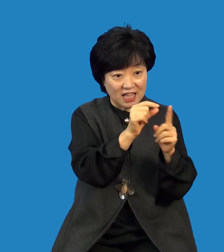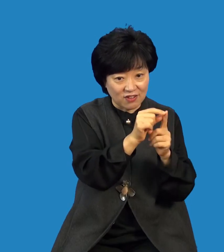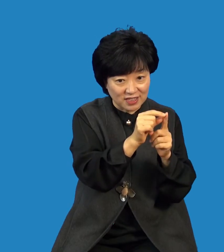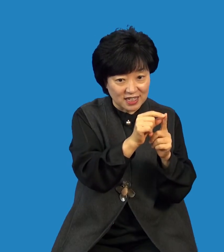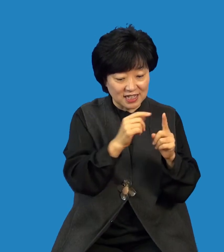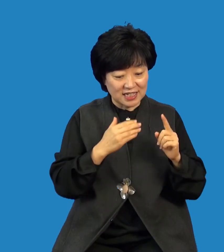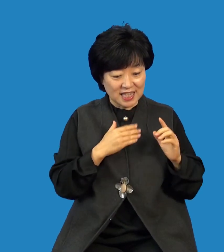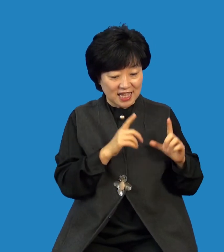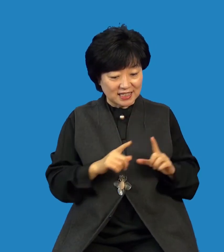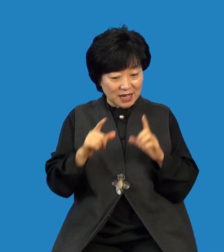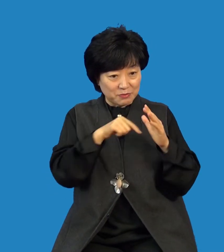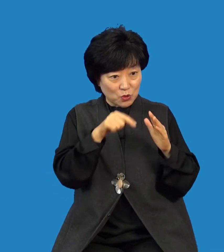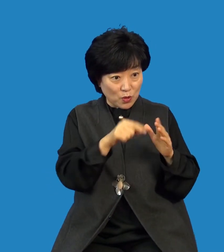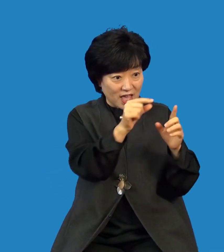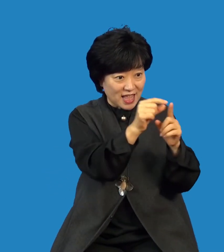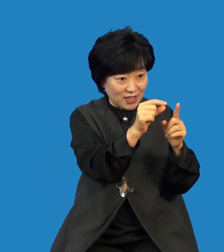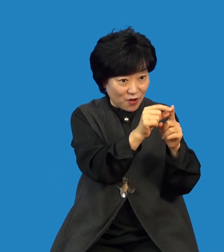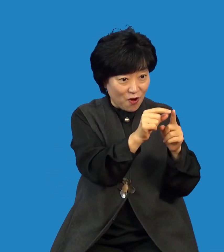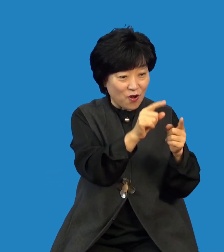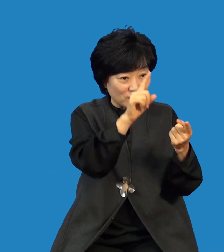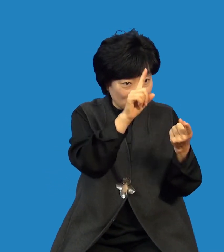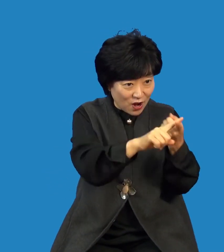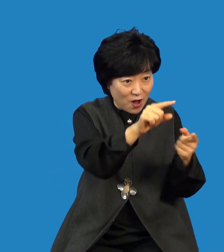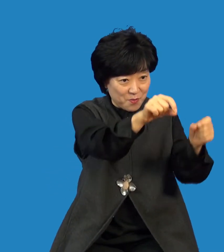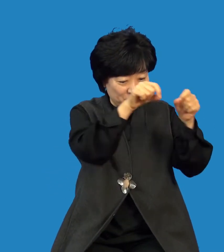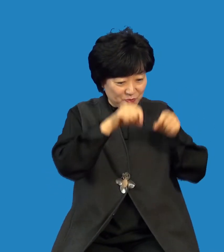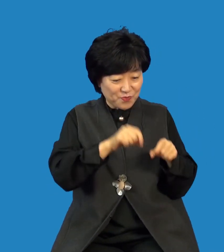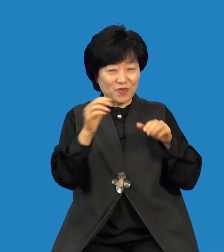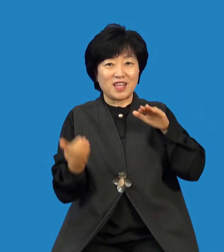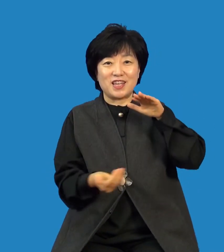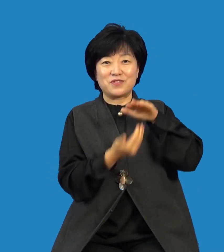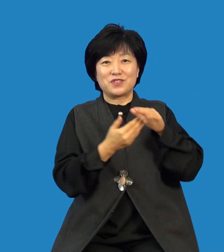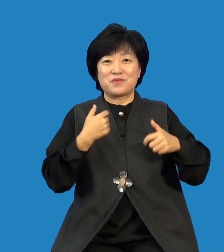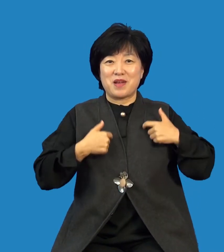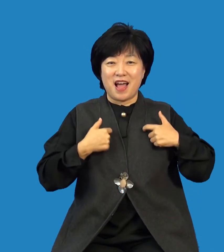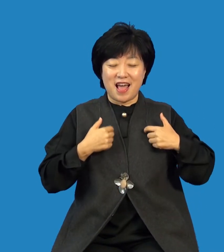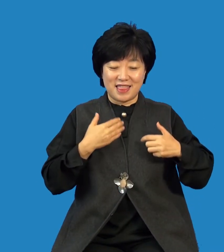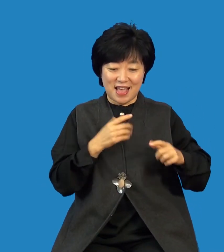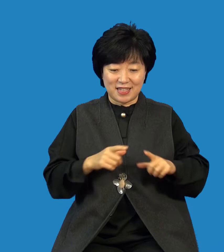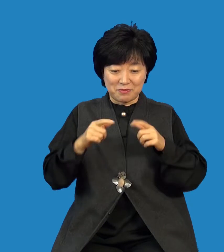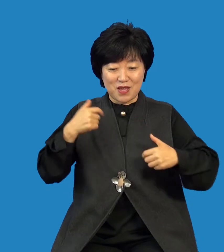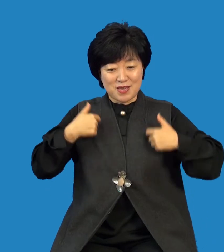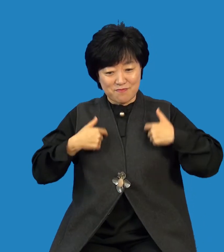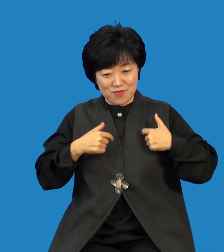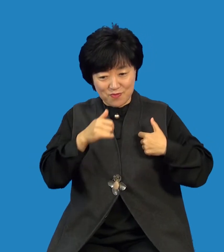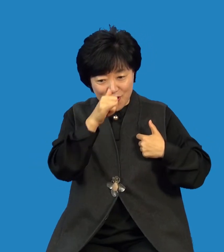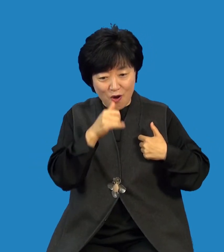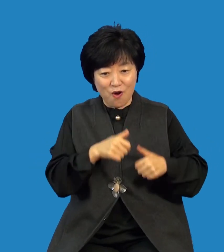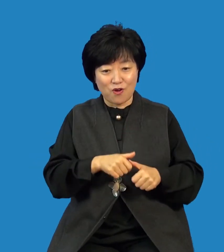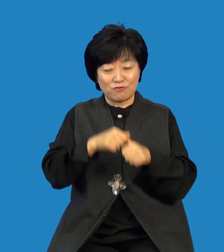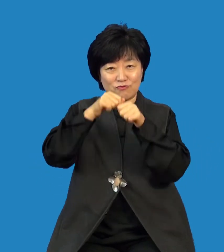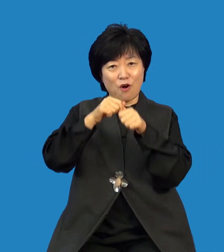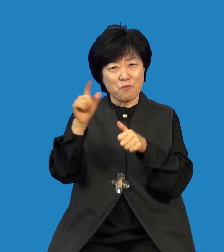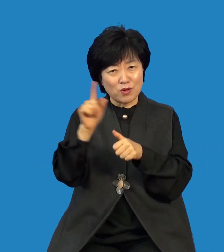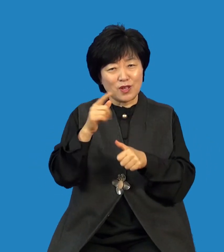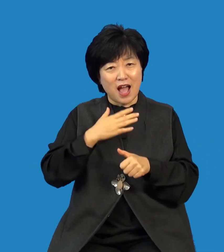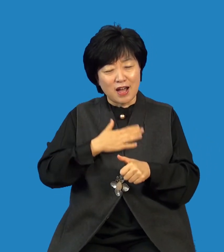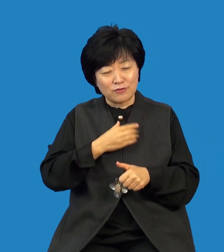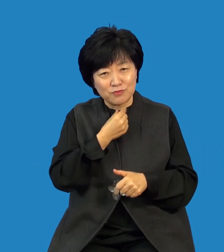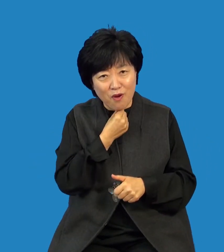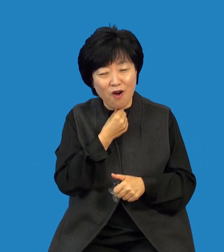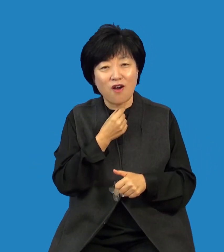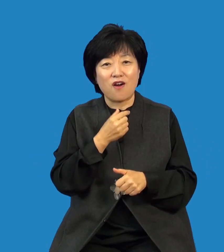내 삶에도 이런 단어들이 좀 이루어졌으면 좋겠다. 내 삶 가운데 기쁨이 있었으면 좋겠다. 또는 구원이 뭔지 알았으면 좋겠다.